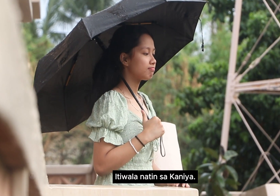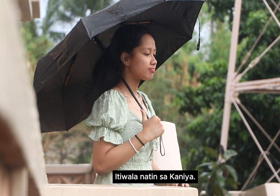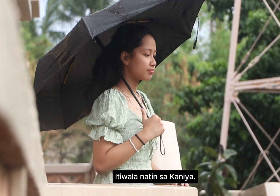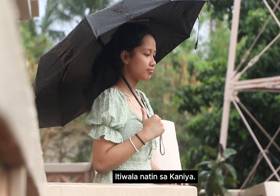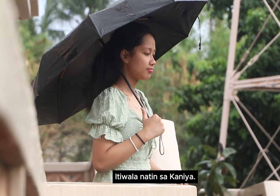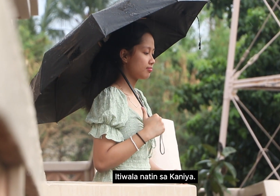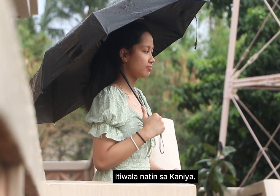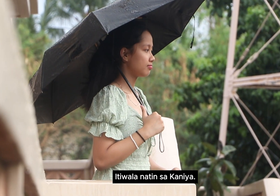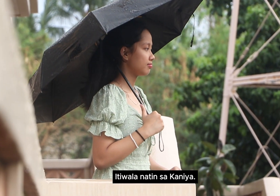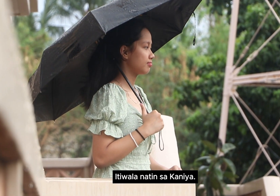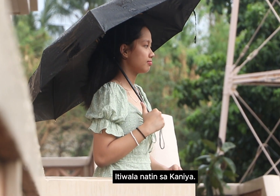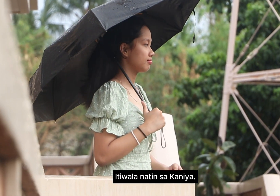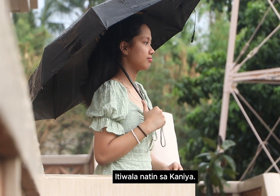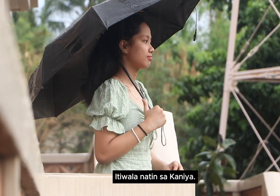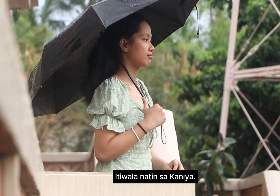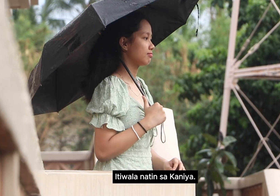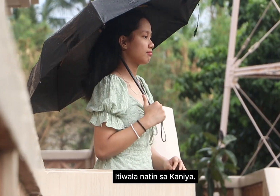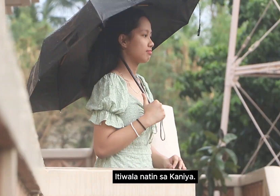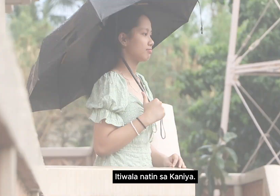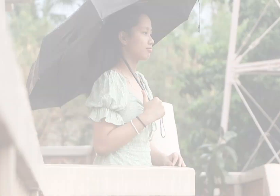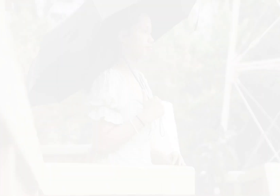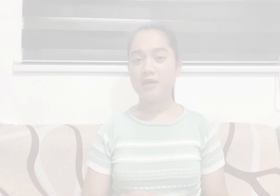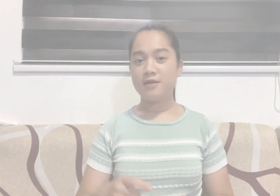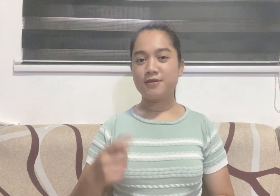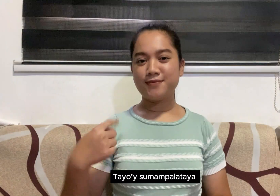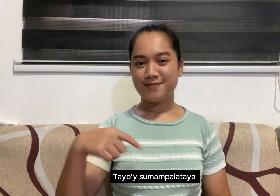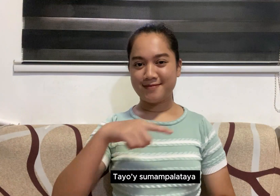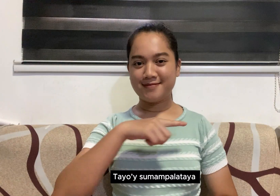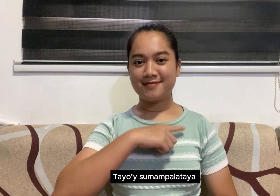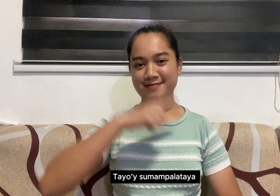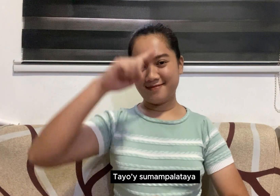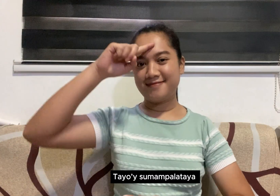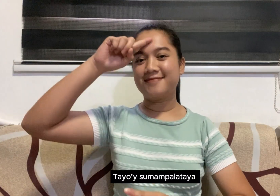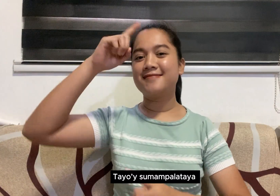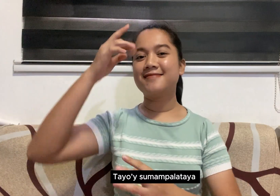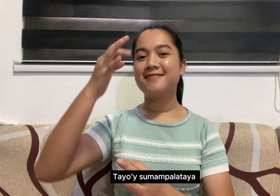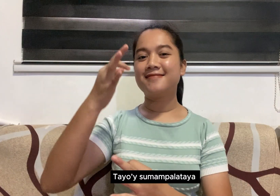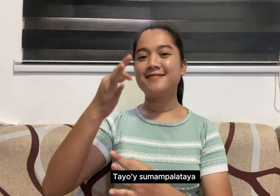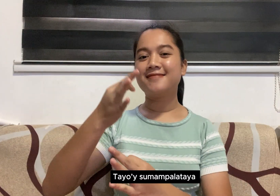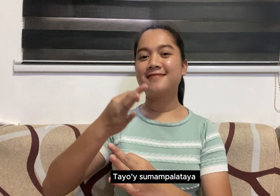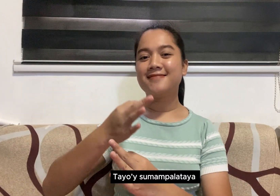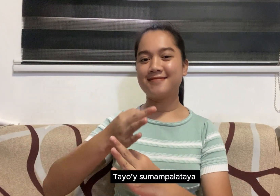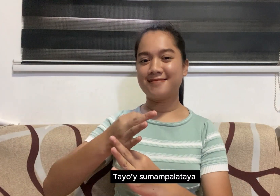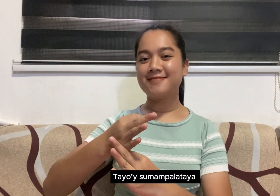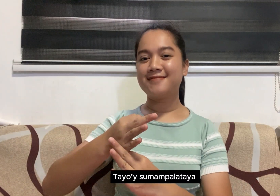itiwala natin sa Kanya. Tayo sumampalataya,